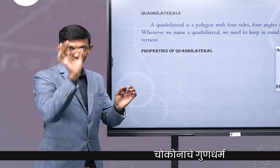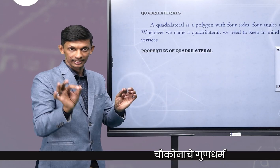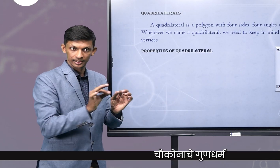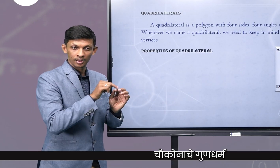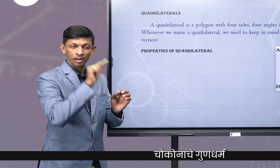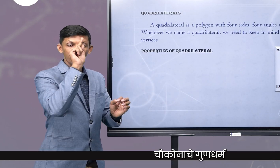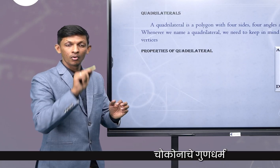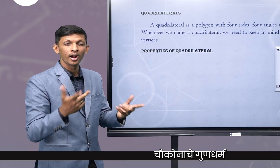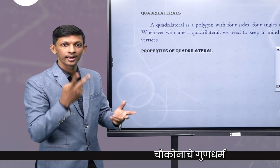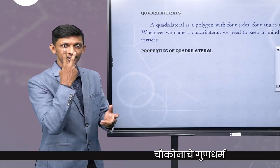चौकोनाचे गुणधर्म.